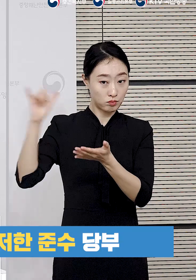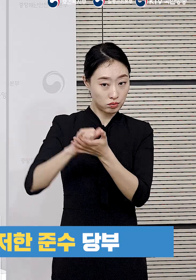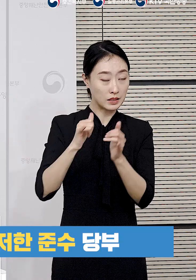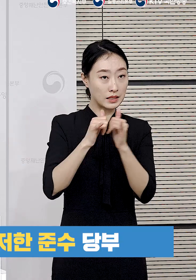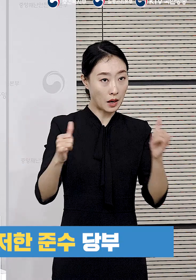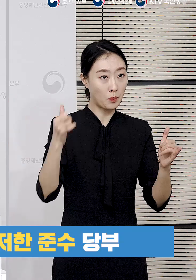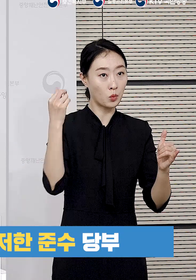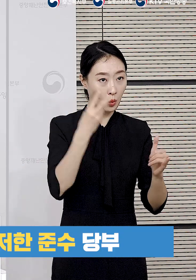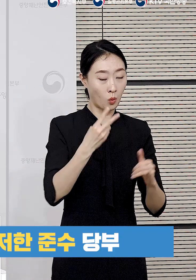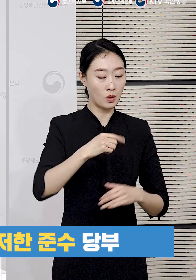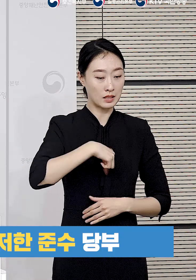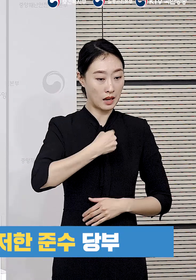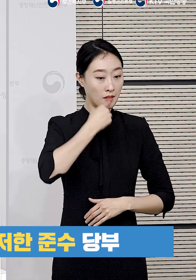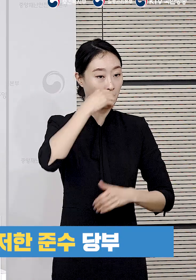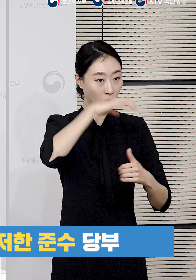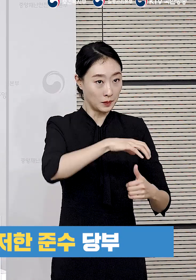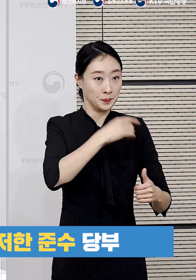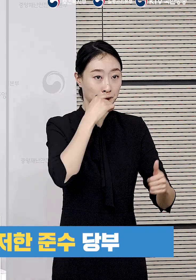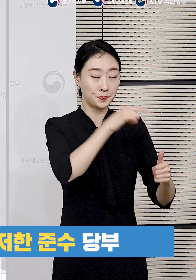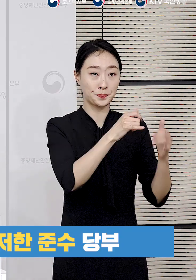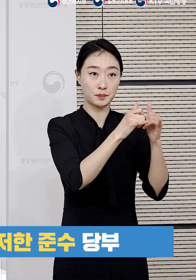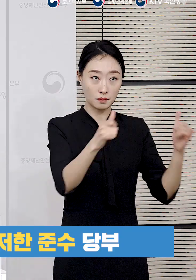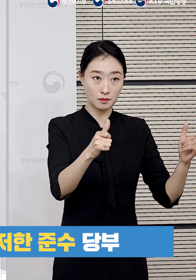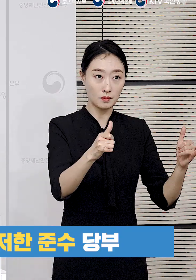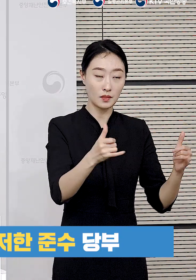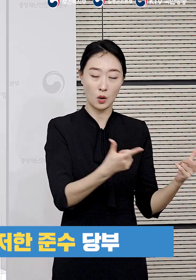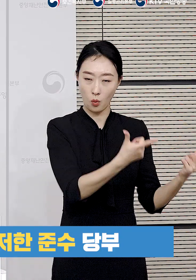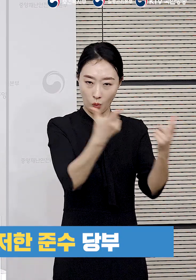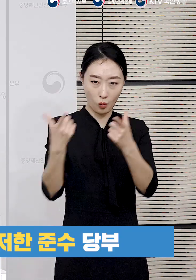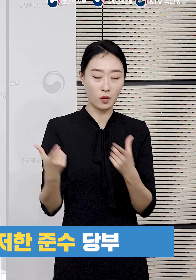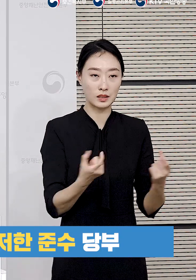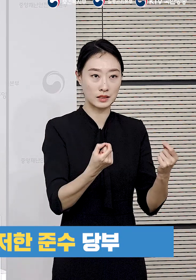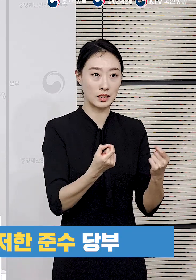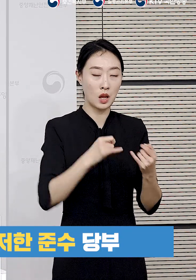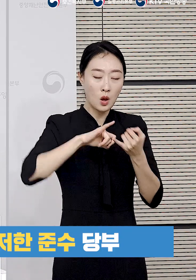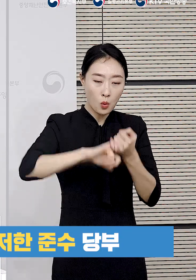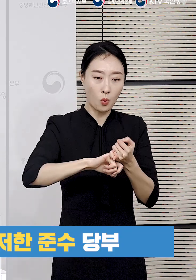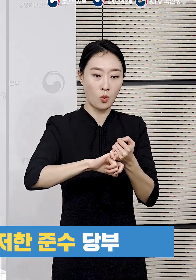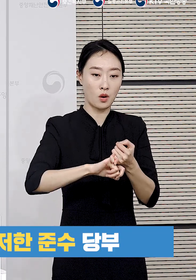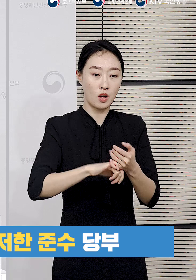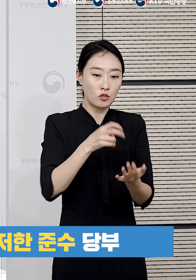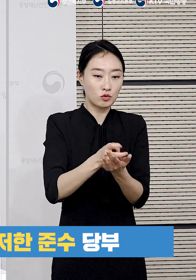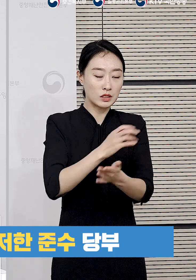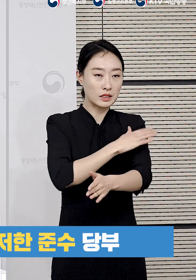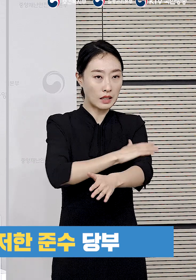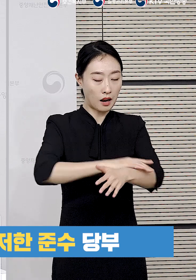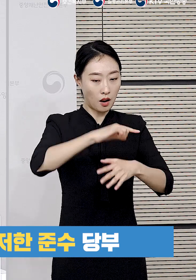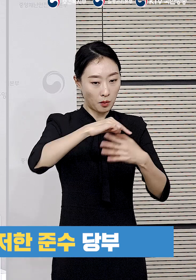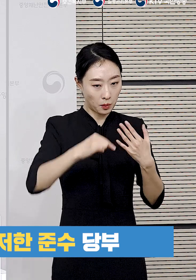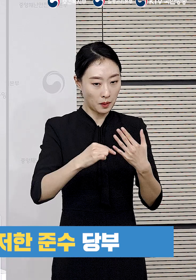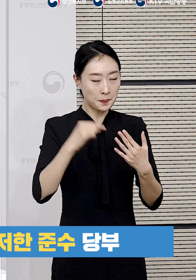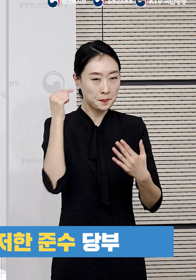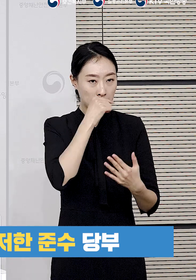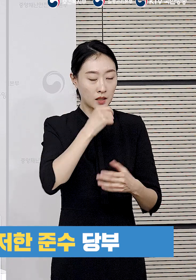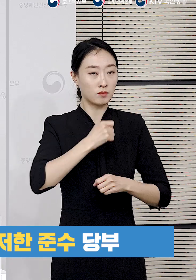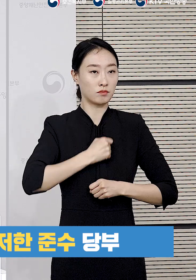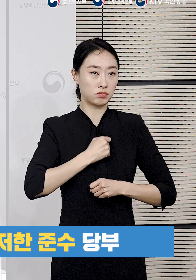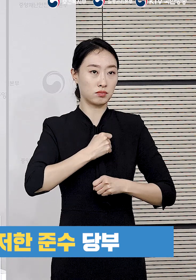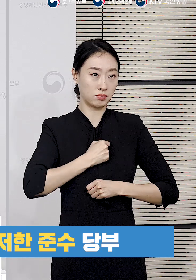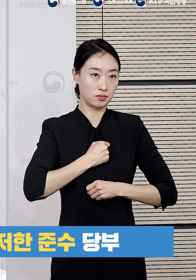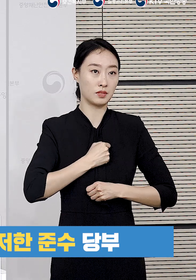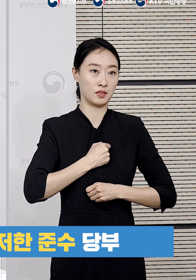분들 그리고 자가격리를 하시는 분들은 반드시 자가격리 수칙을